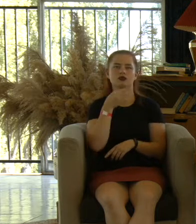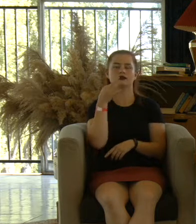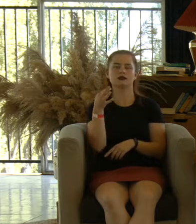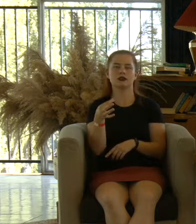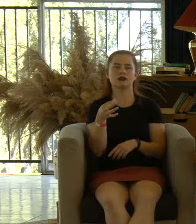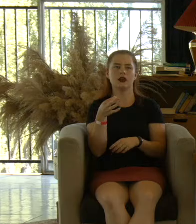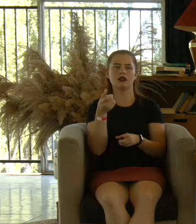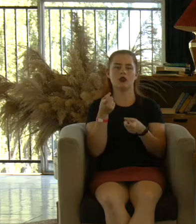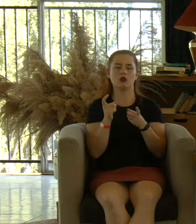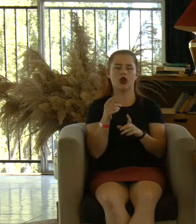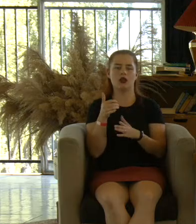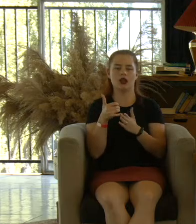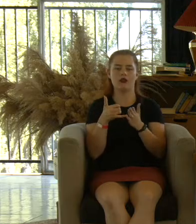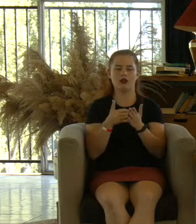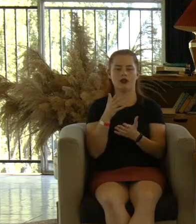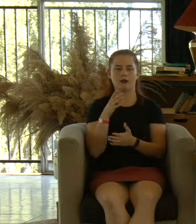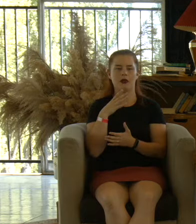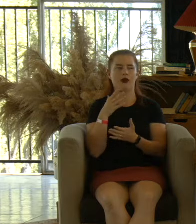являются разными.